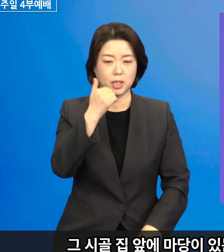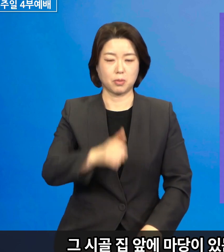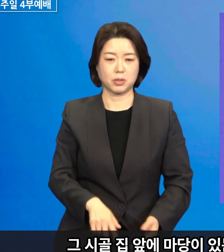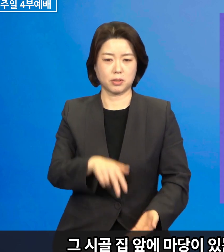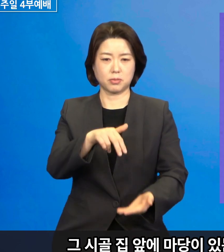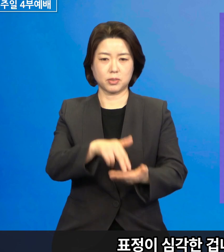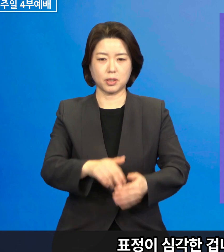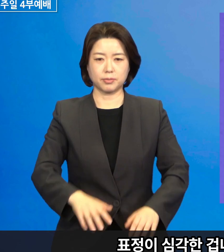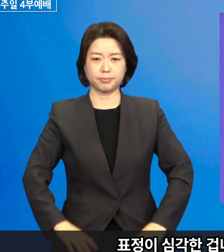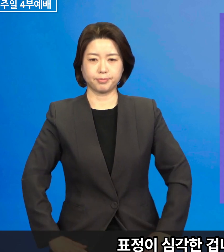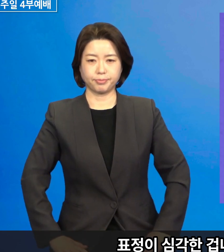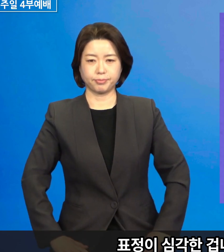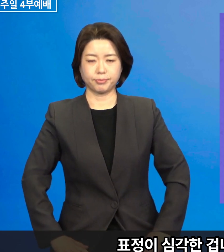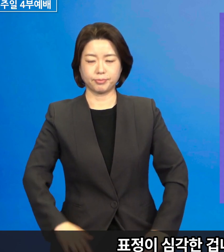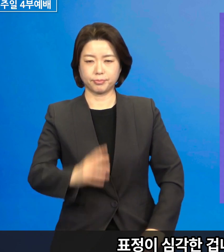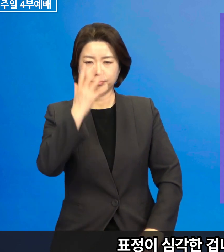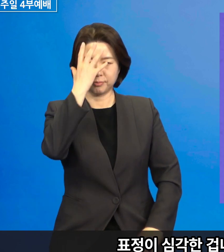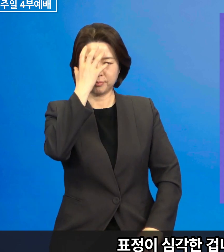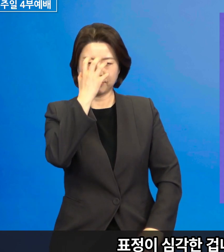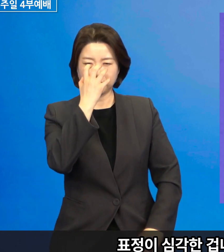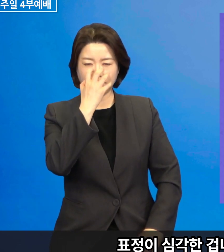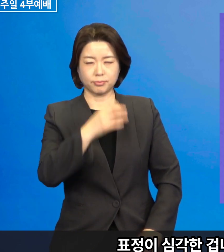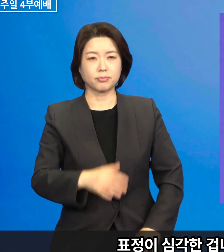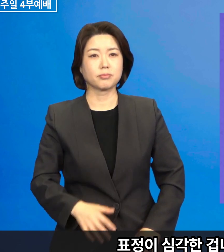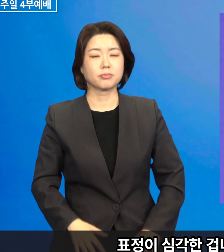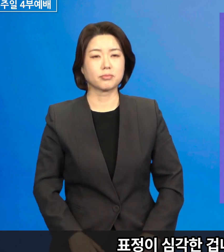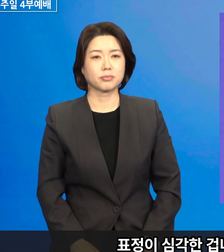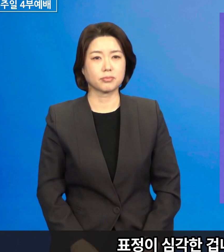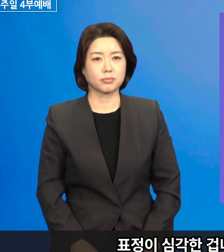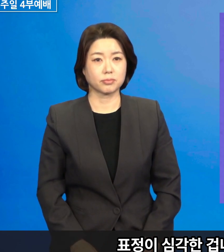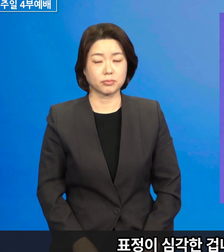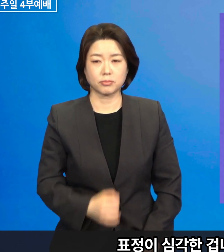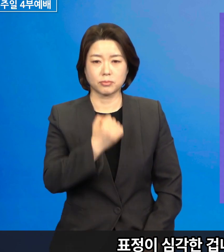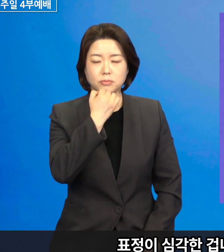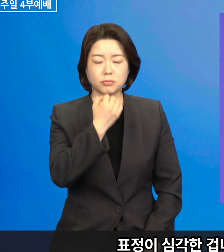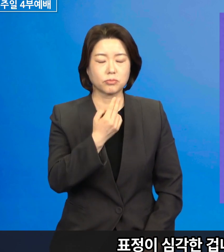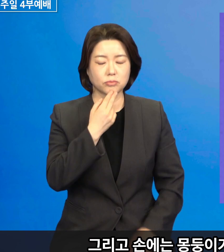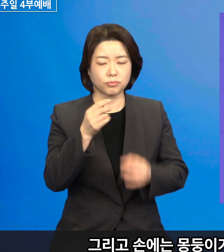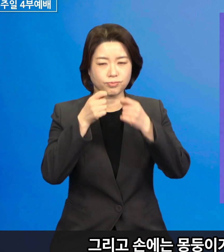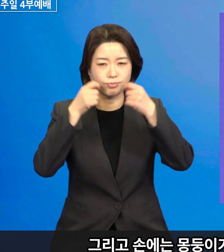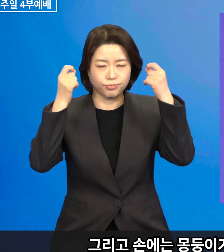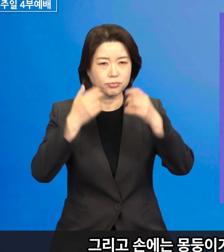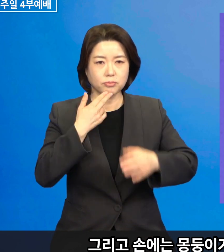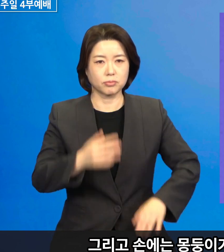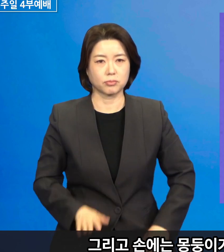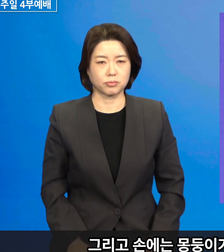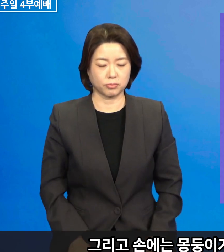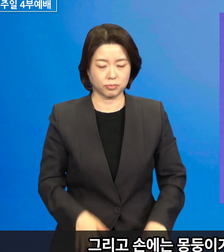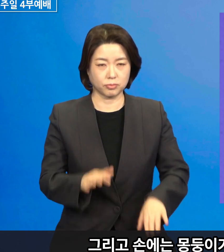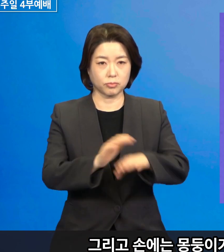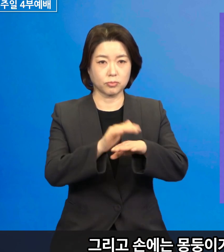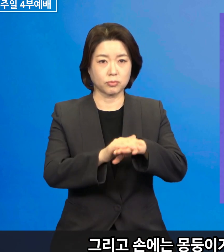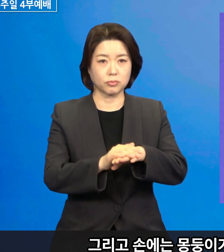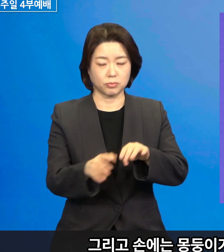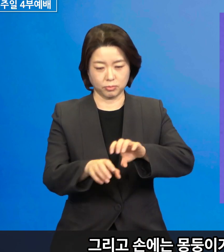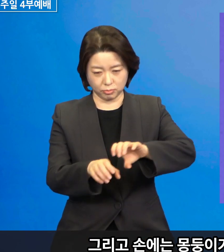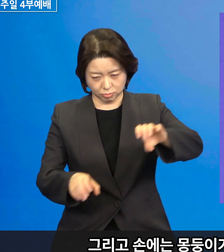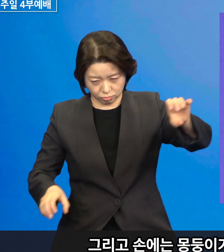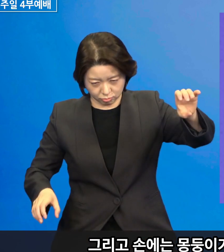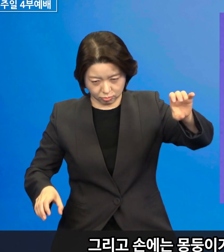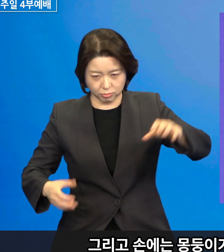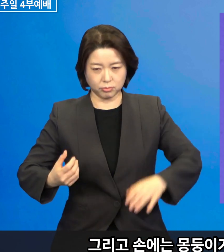계시는데 표정이 심각한 겁니다. 웃질 않으시고, 그리고 손에는 몽둥이가